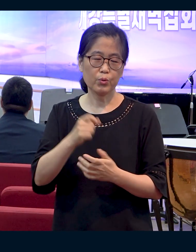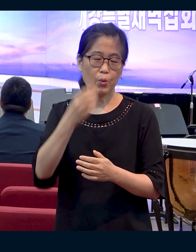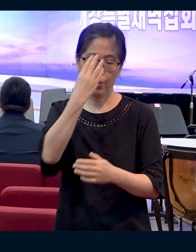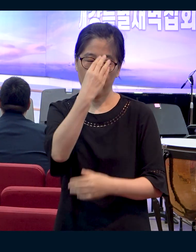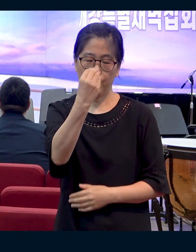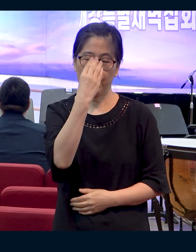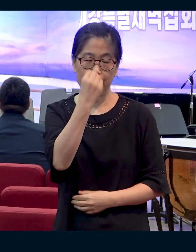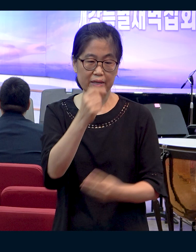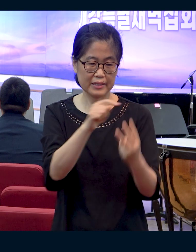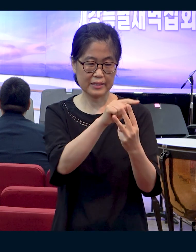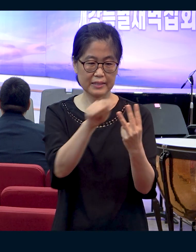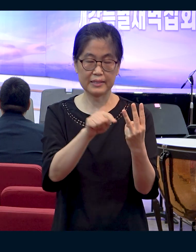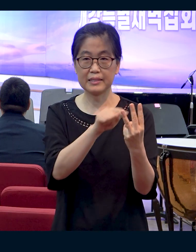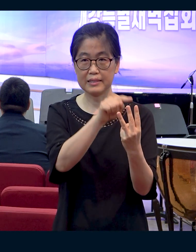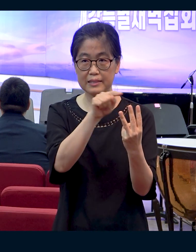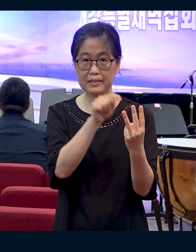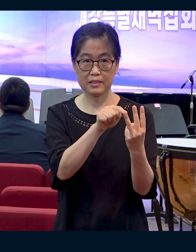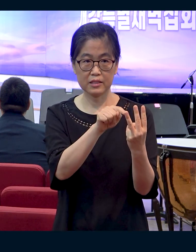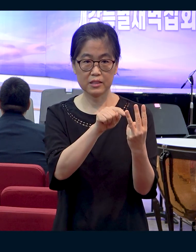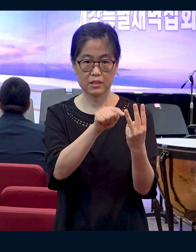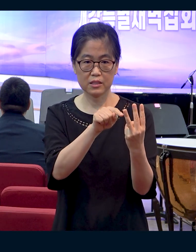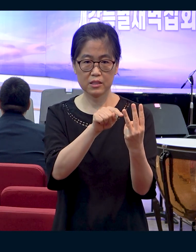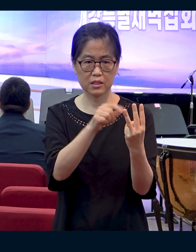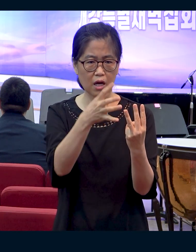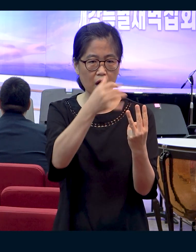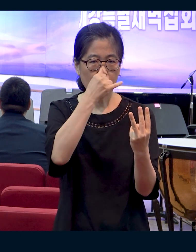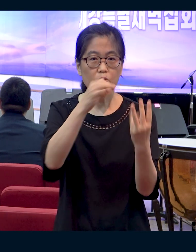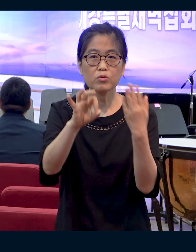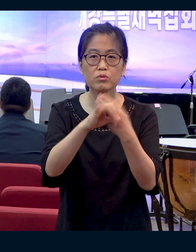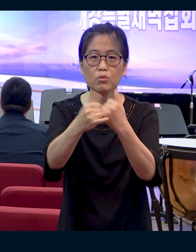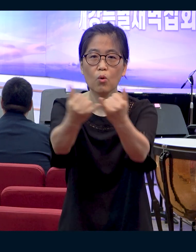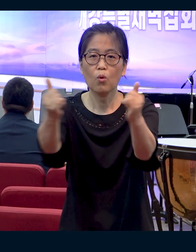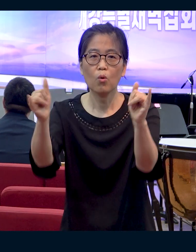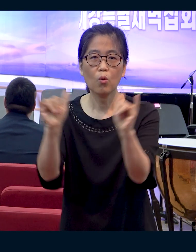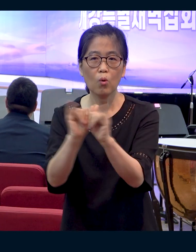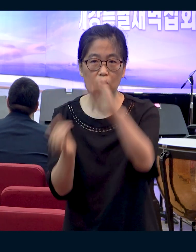특징이잖아요. 그러니까 이건 절대 공동체가 될 수가 없어요.